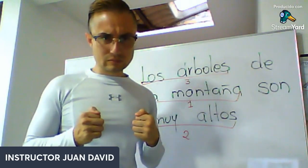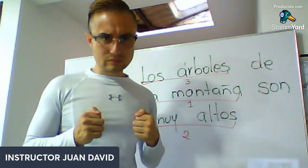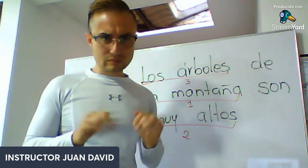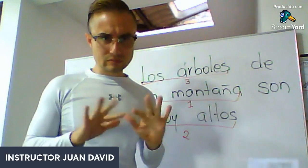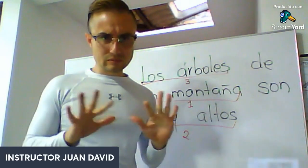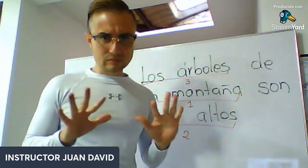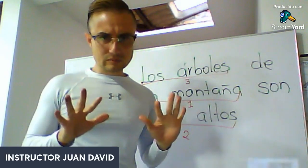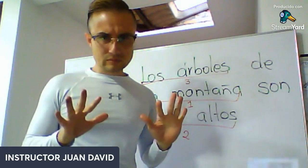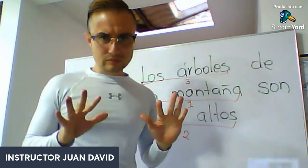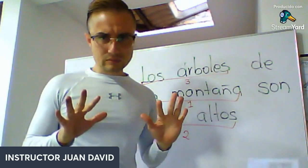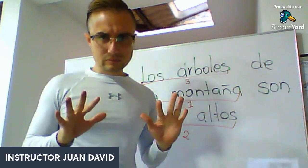si están